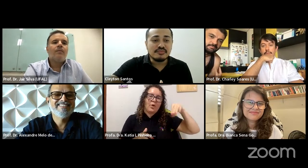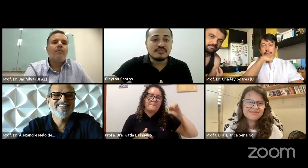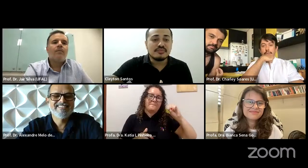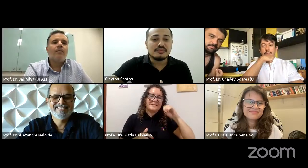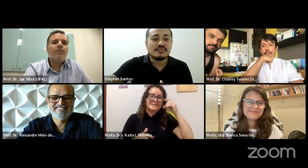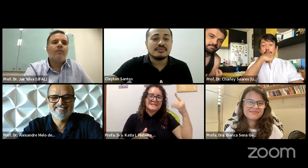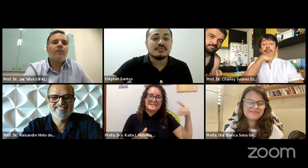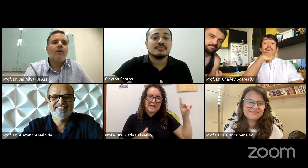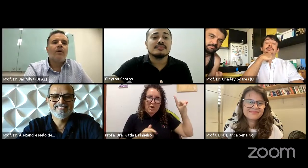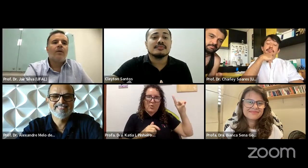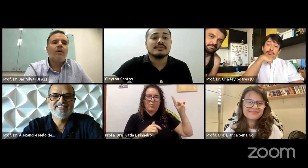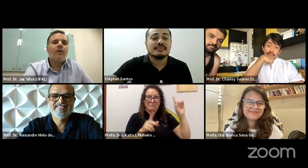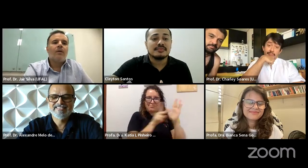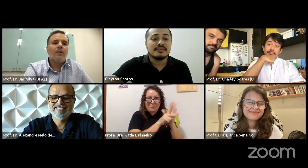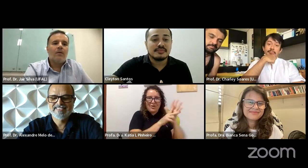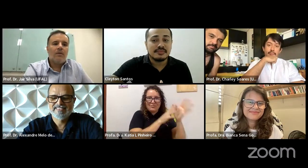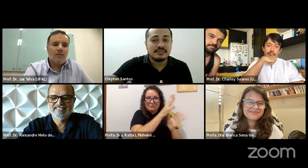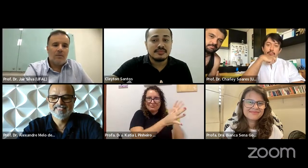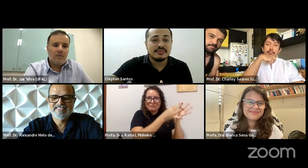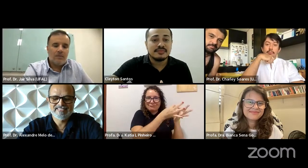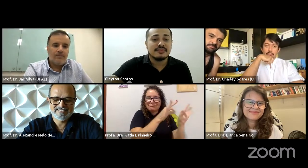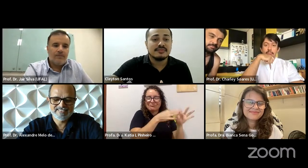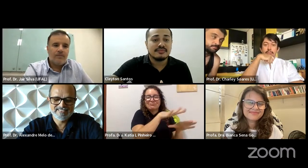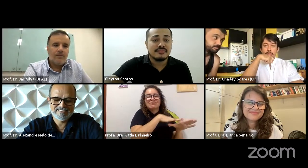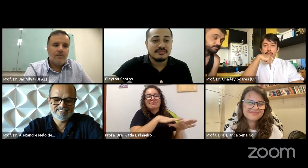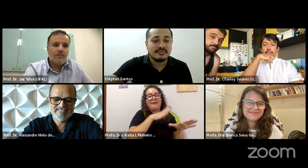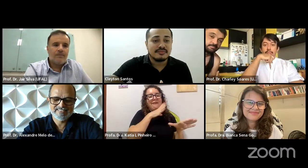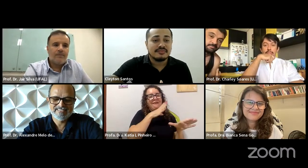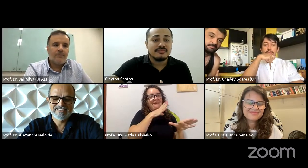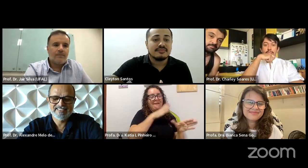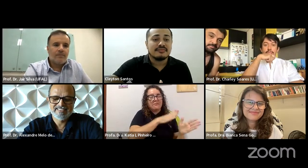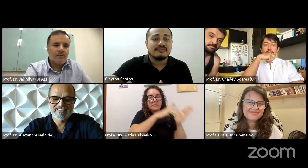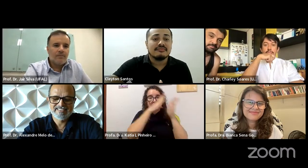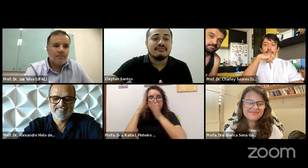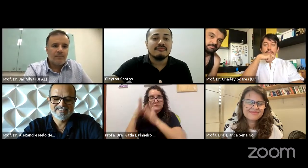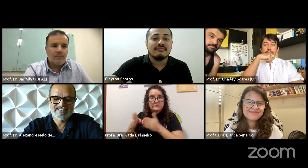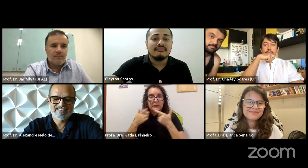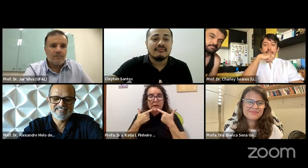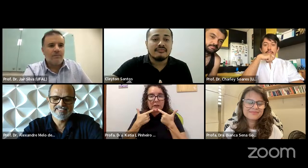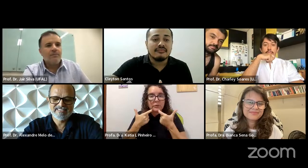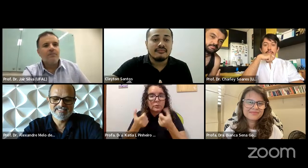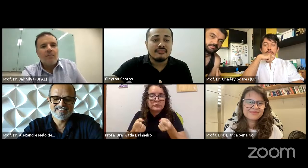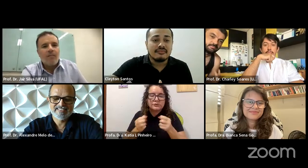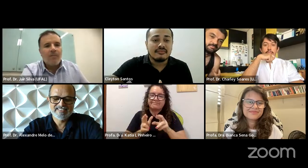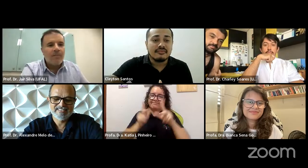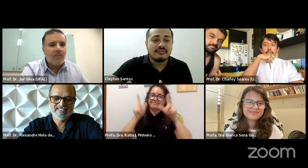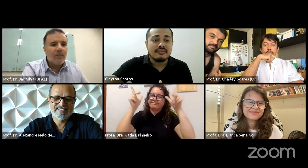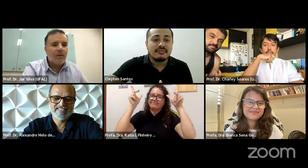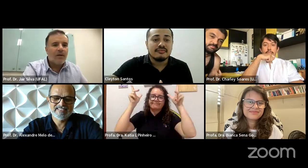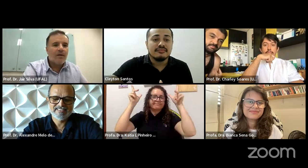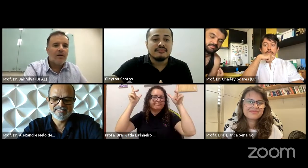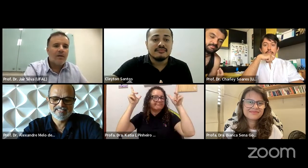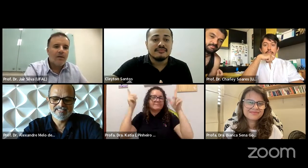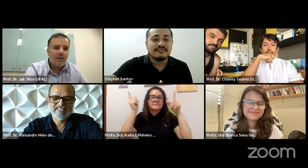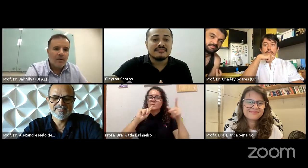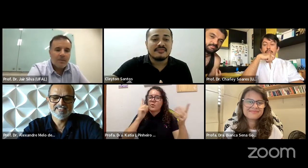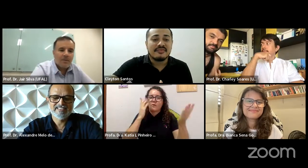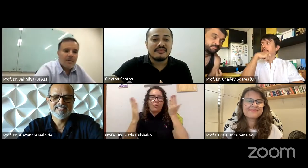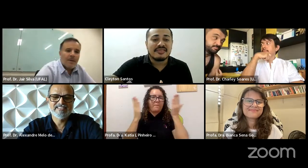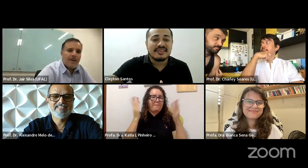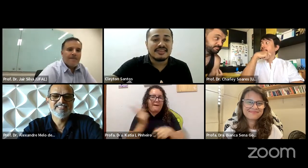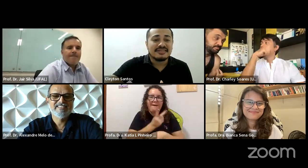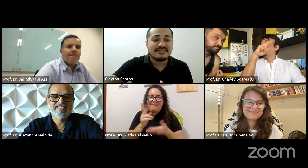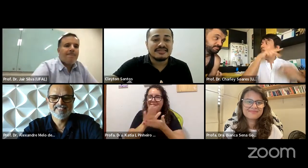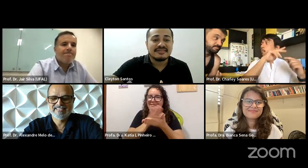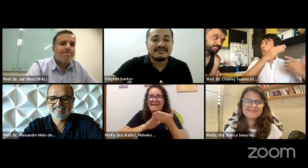também. Essa questão de omissão, né? Da língua de sinais. E na